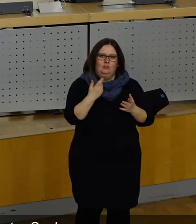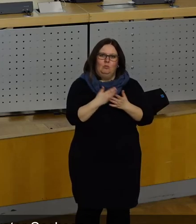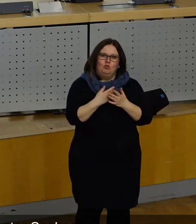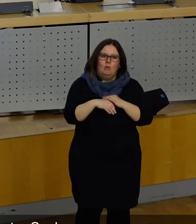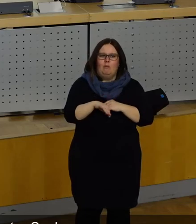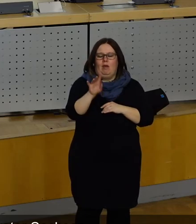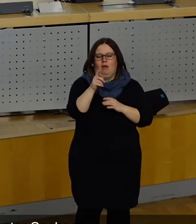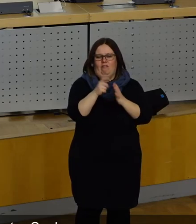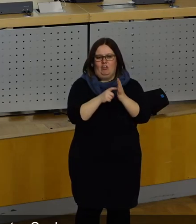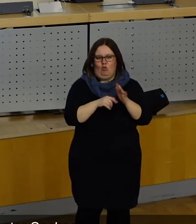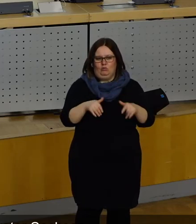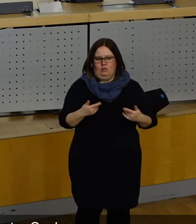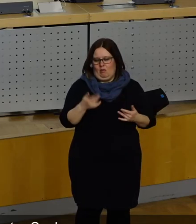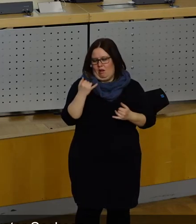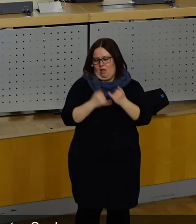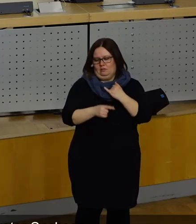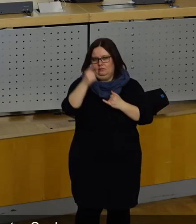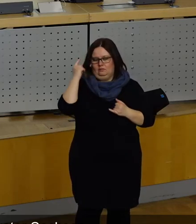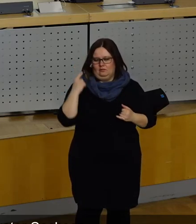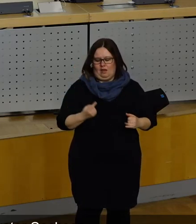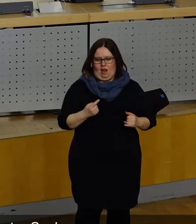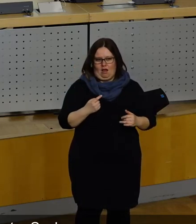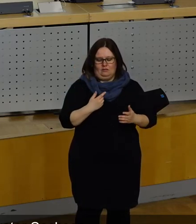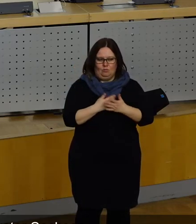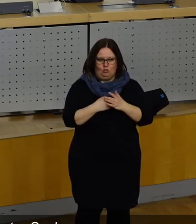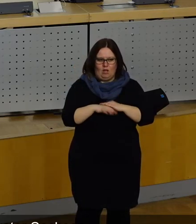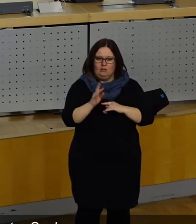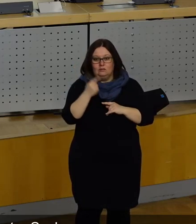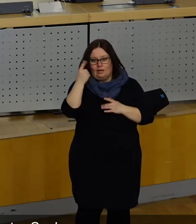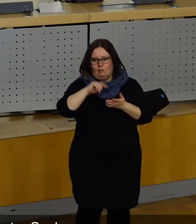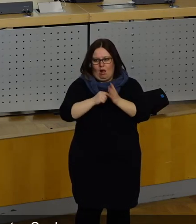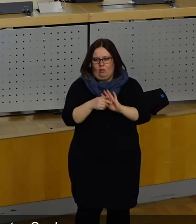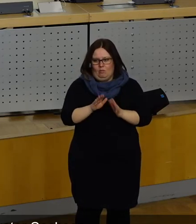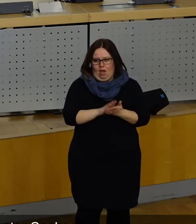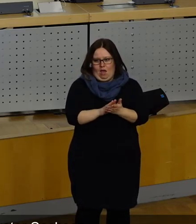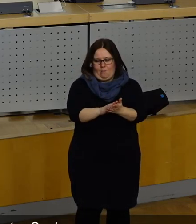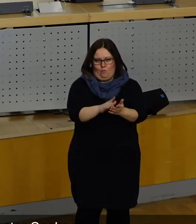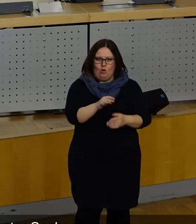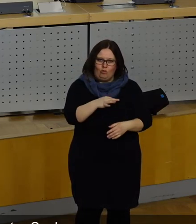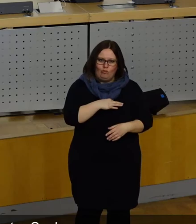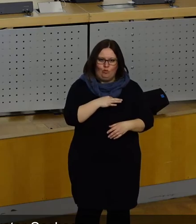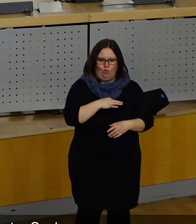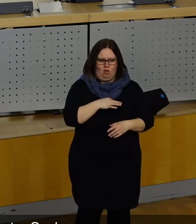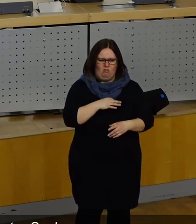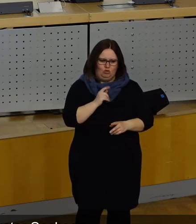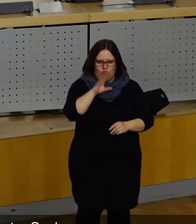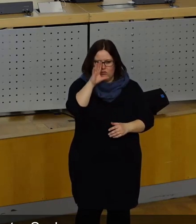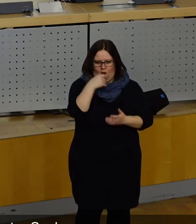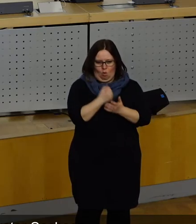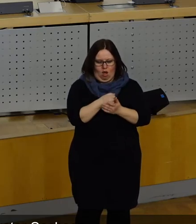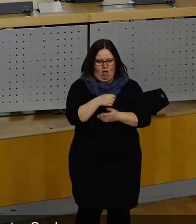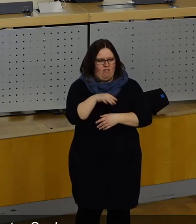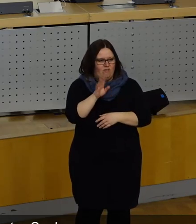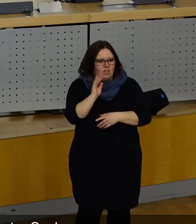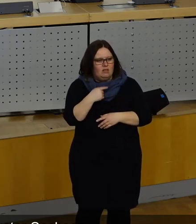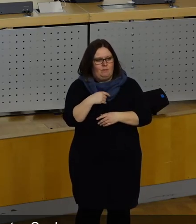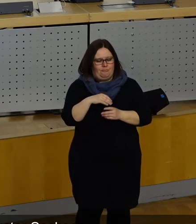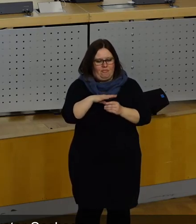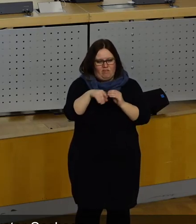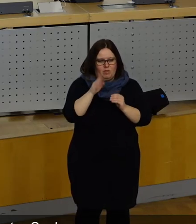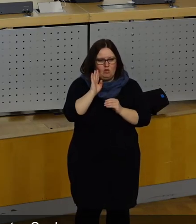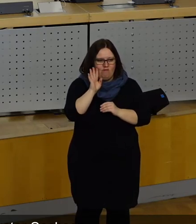mehrere Feststellungen in den vergangenen Jahren so als Nichtdenkmal überstanden. Und ich glaube, was uns so erzürnt, ist, dass ein bewohntes Haus von mehreren